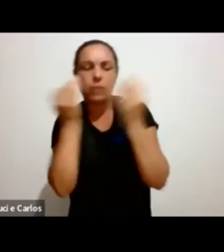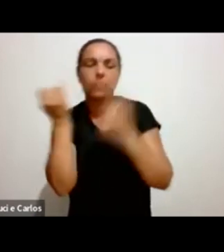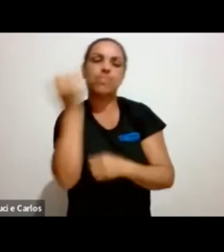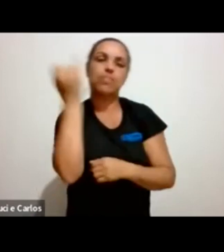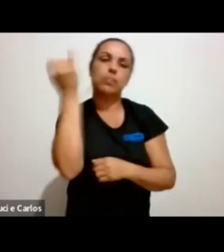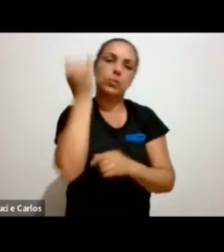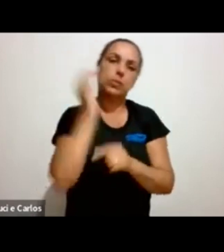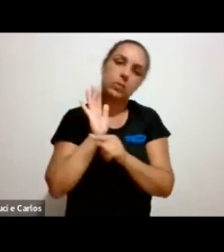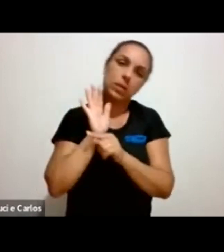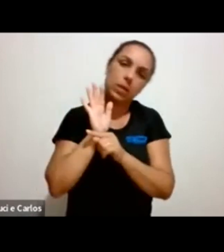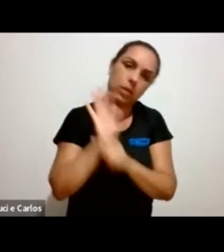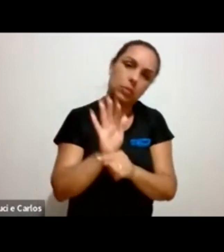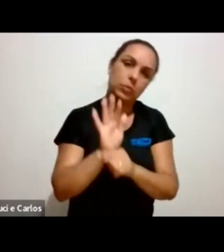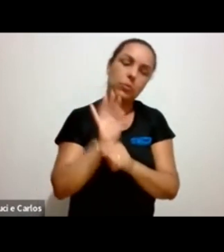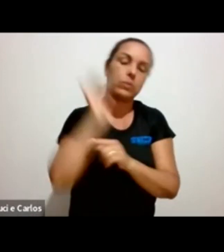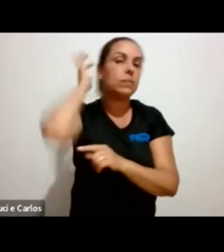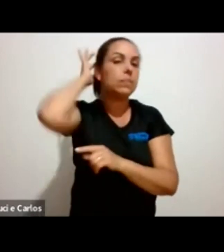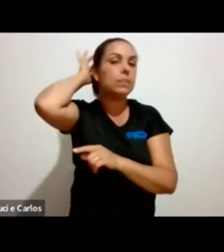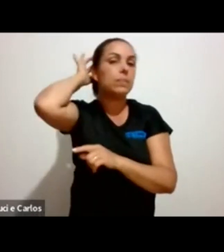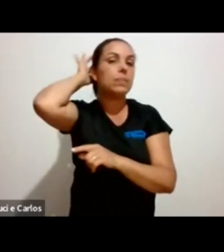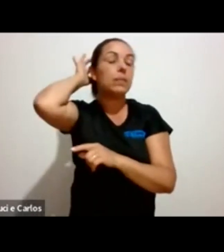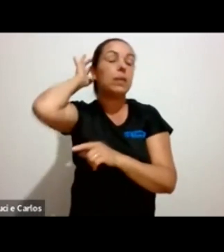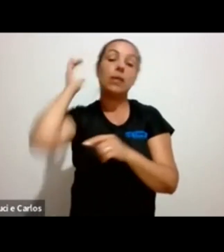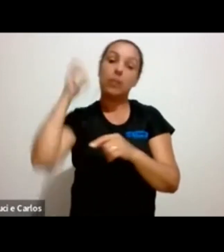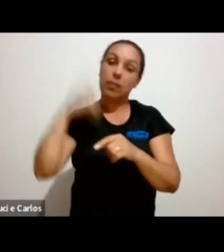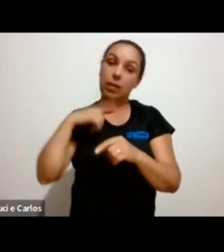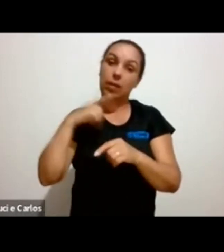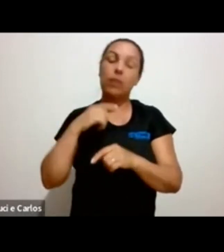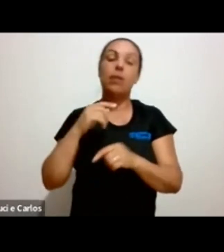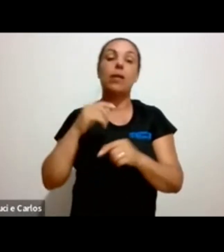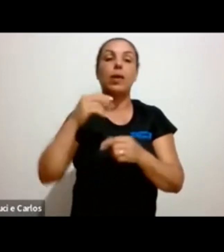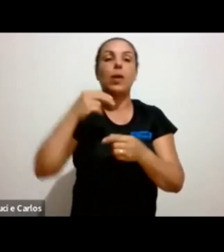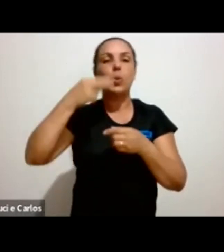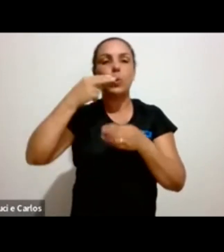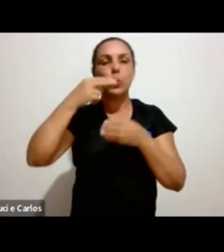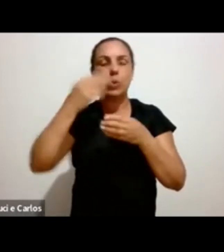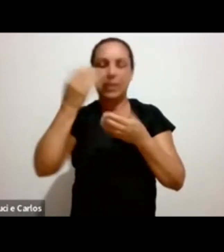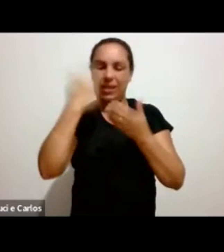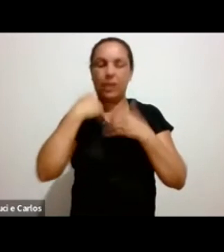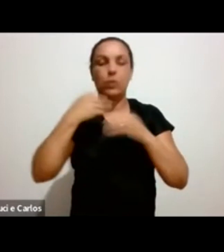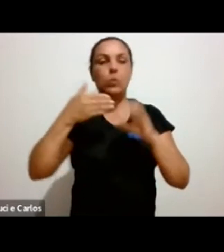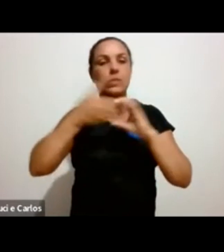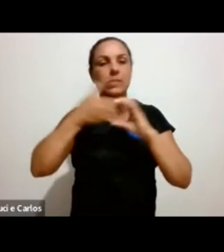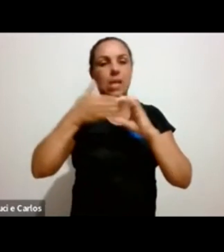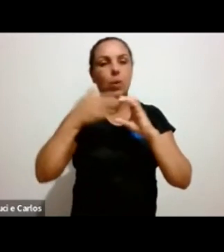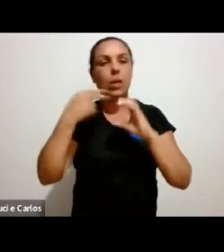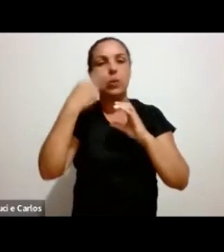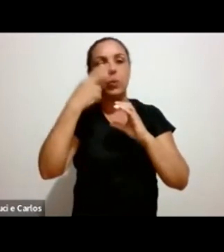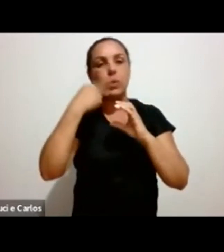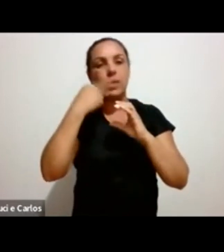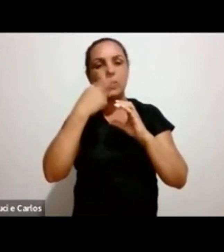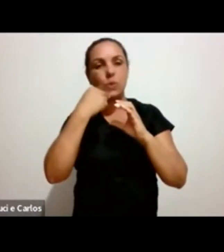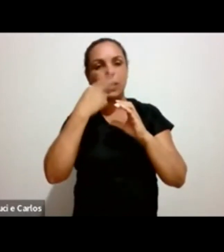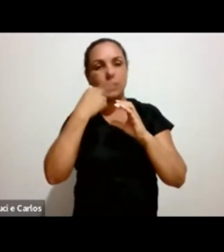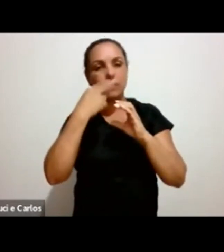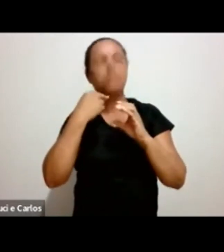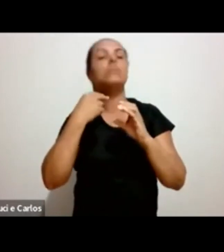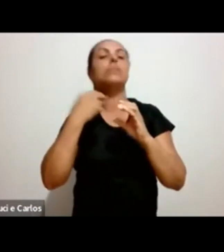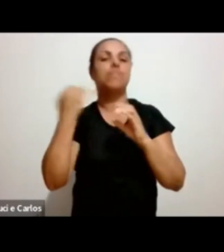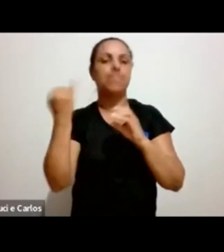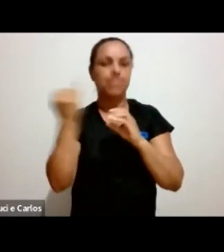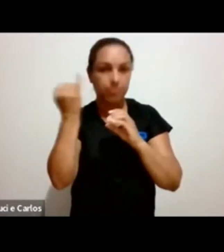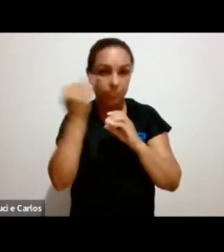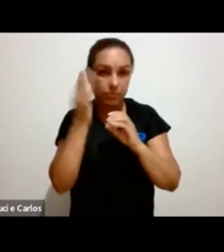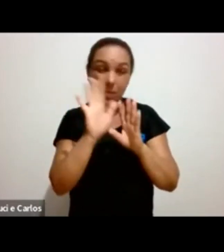suas células. Eu, como ortomolecular, trabalho em cima da nutrição das células. Mas não adiantaria